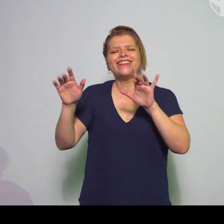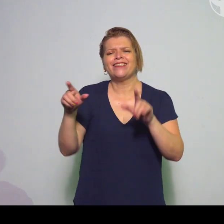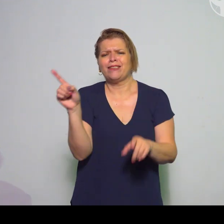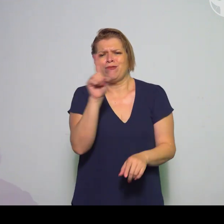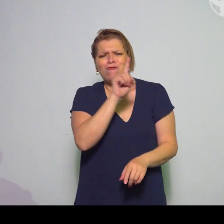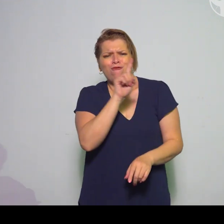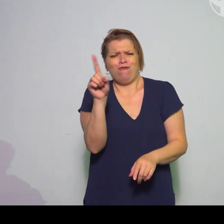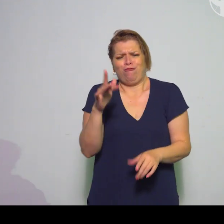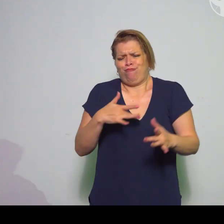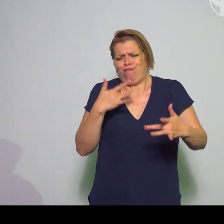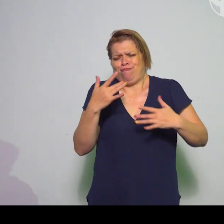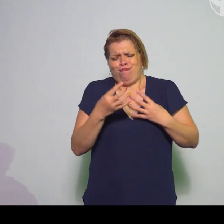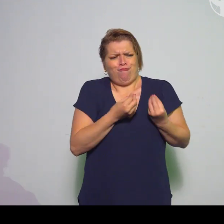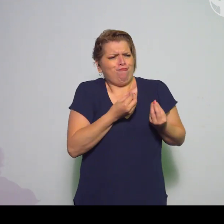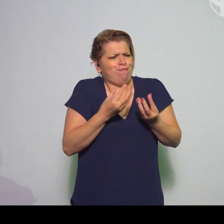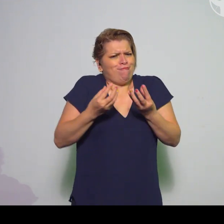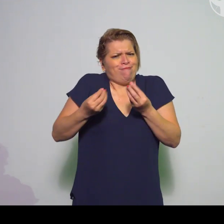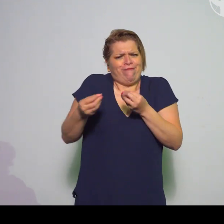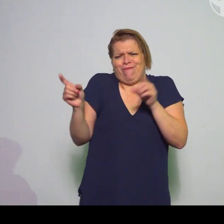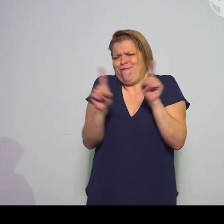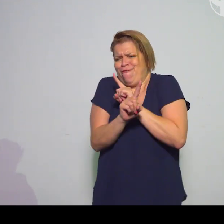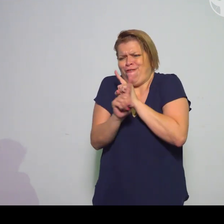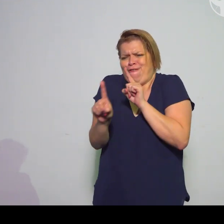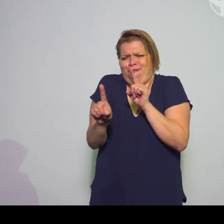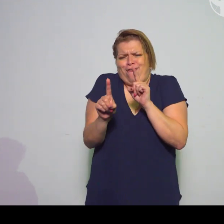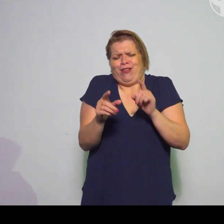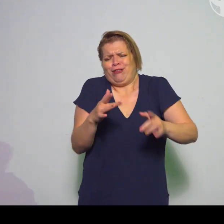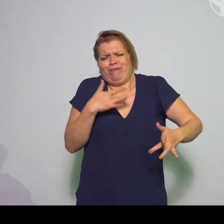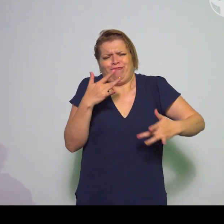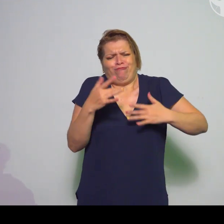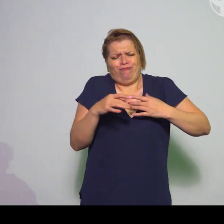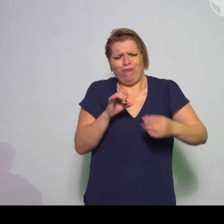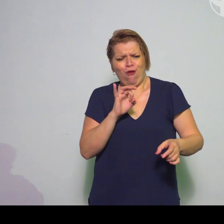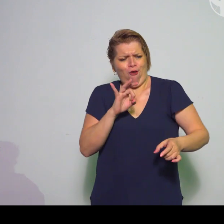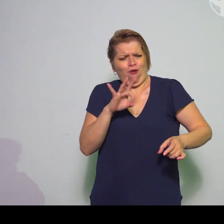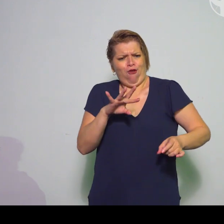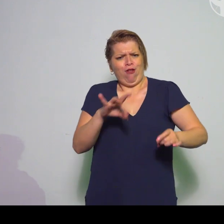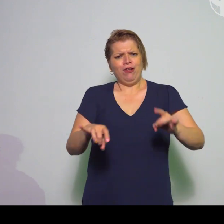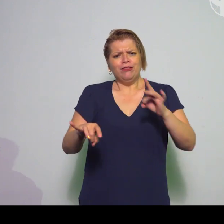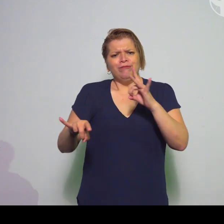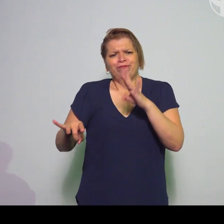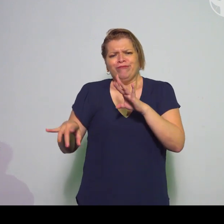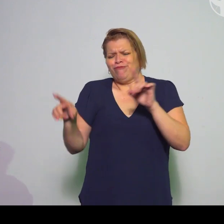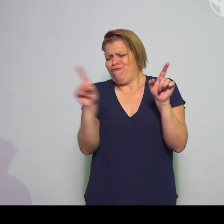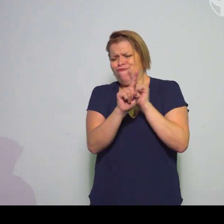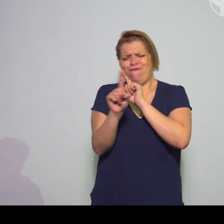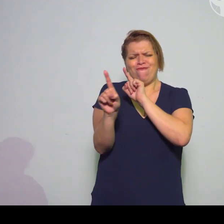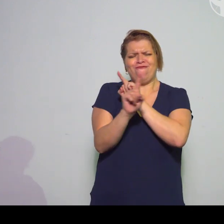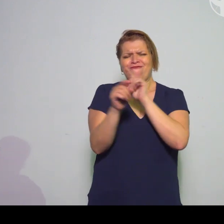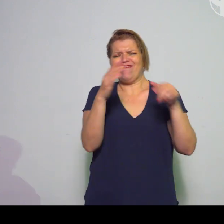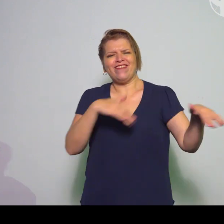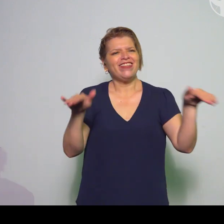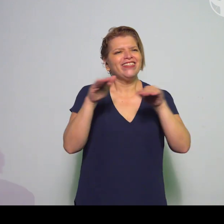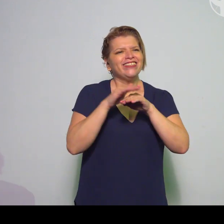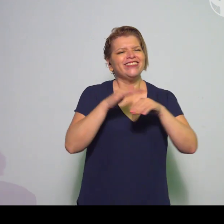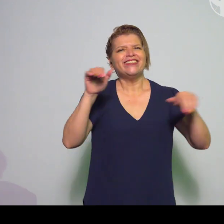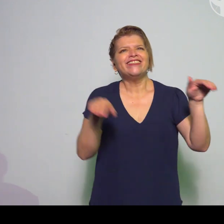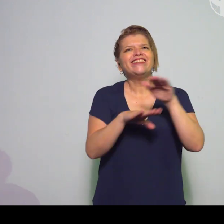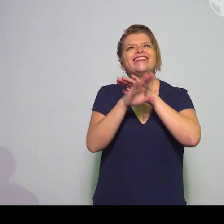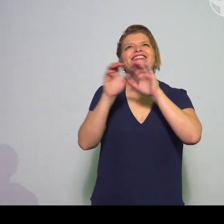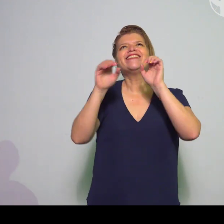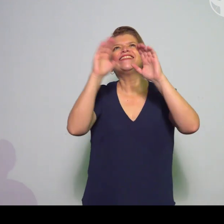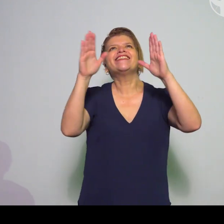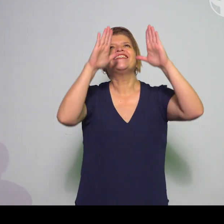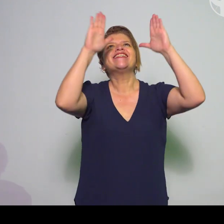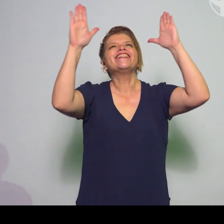no hay temor, no hay dolor más grande que